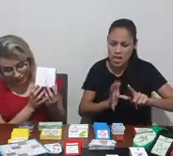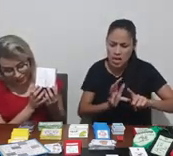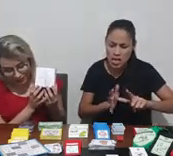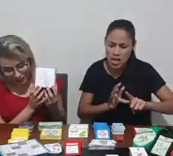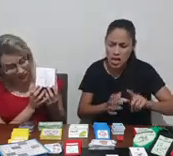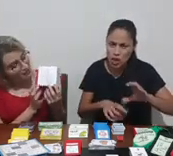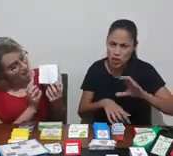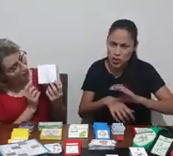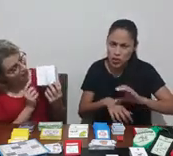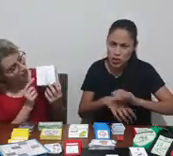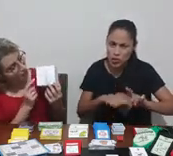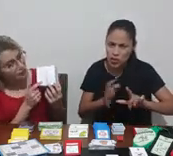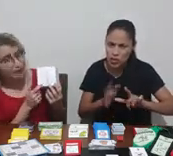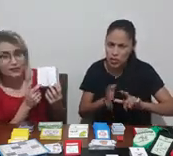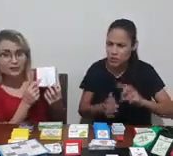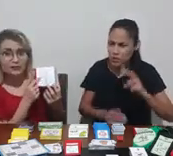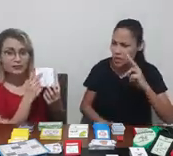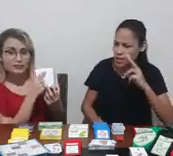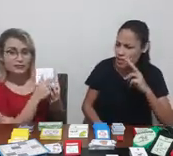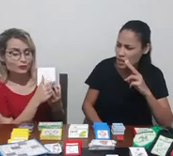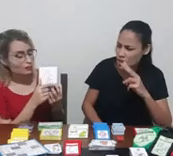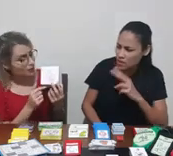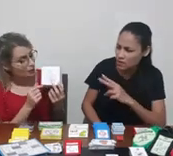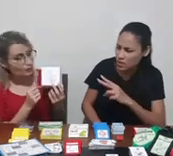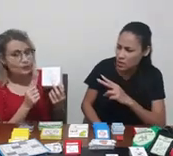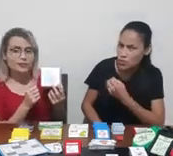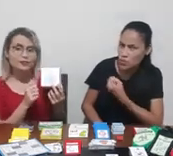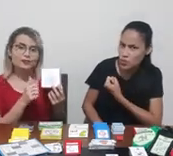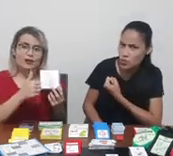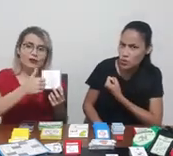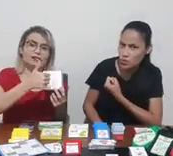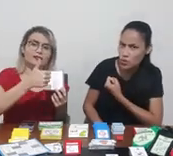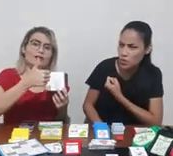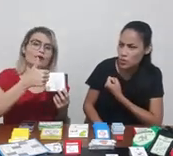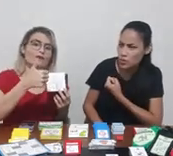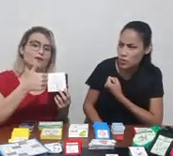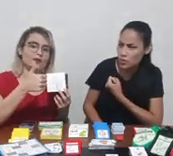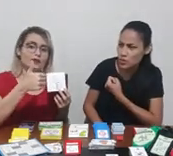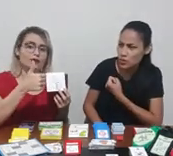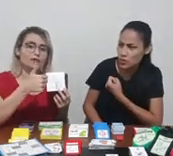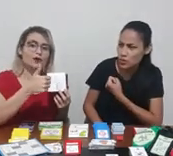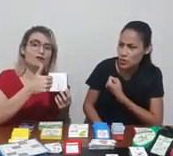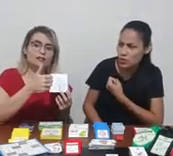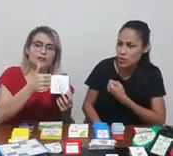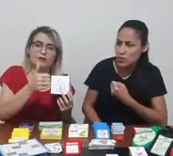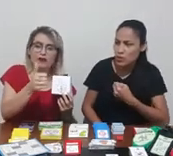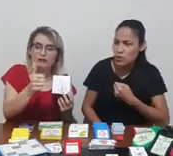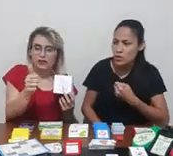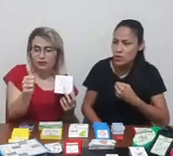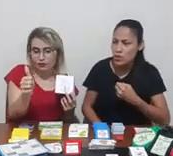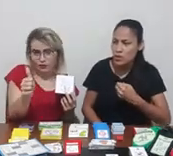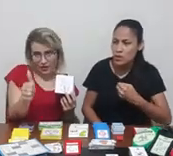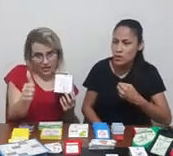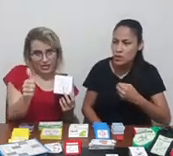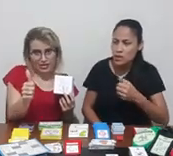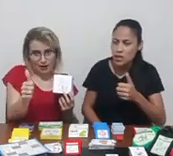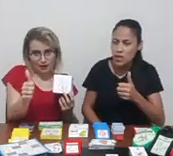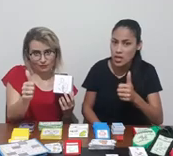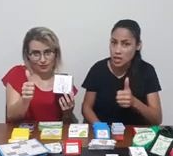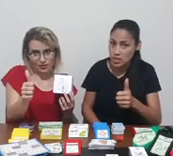de Libras, tá vendo aqui esse numeral? Esse numeral assim, ó, que se eu fizer assim para frente, ó,